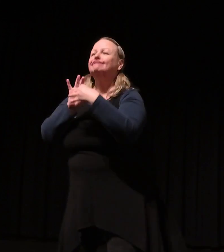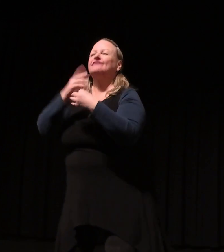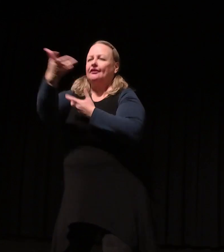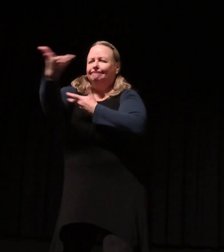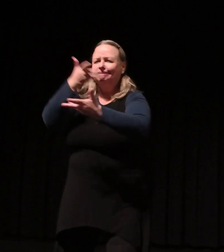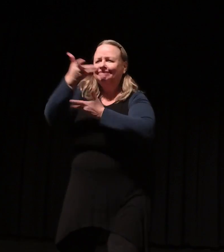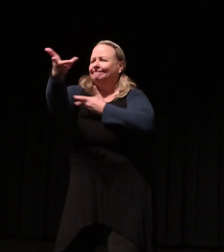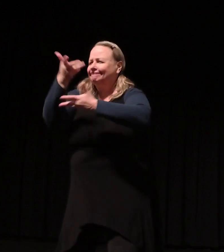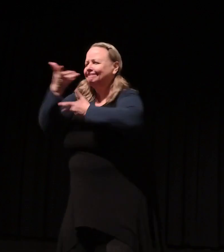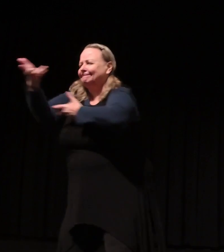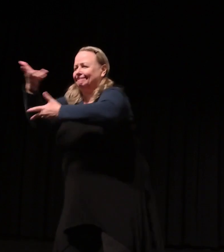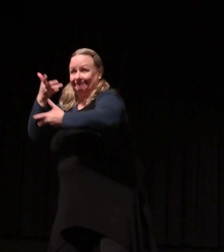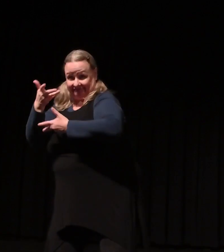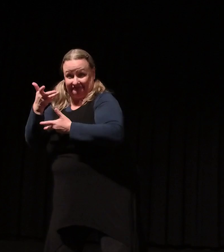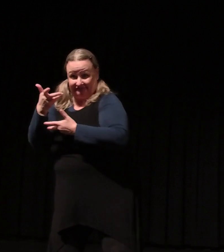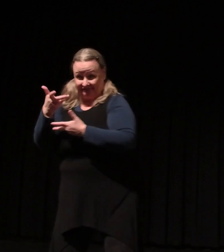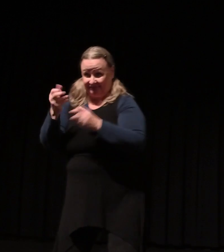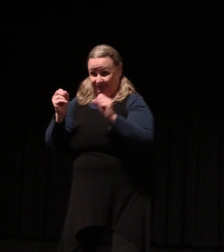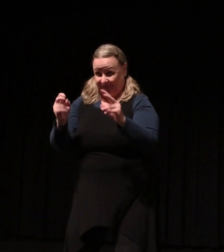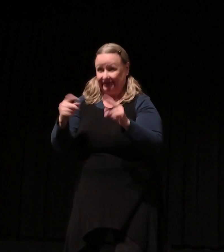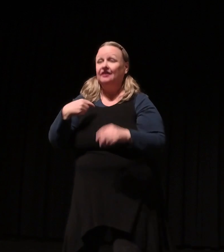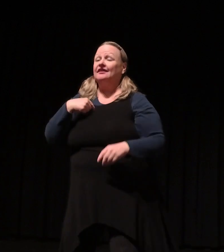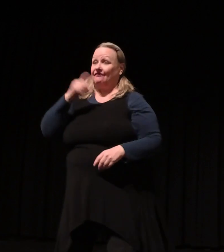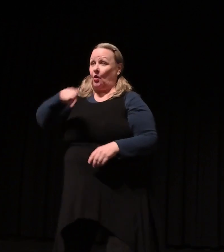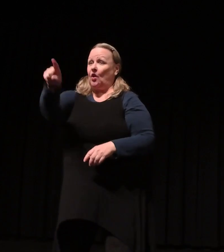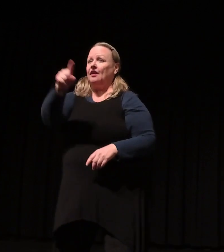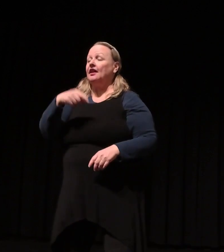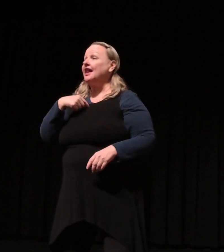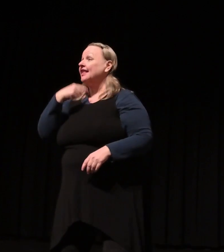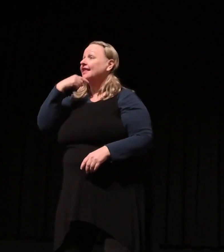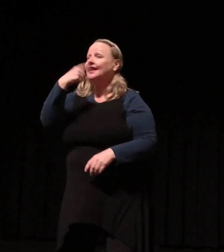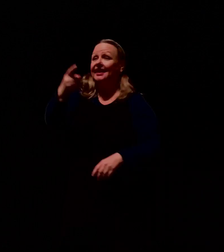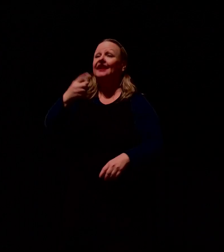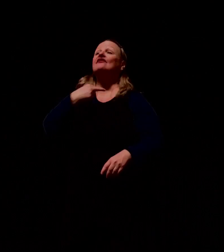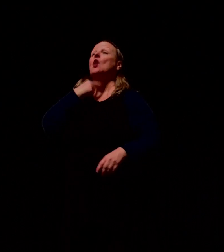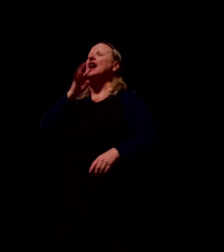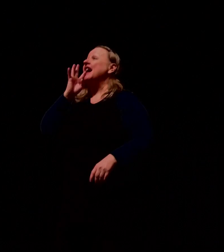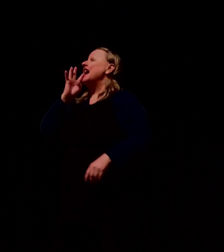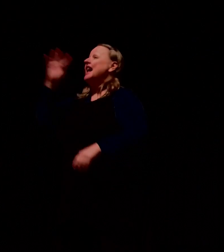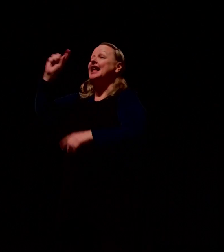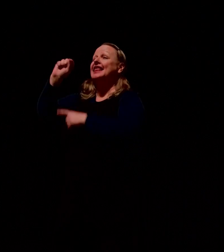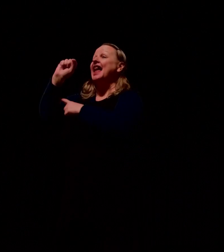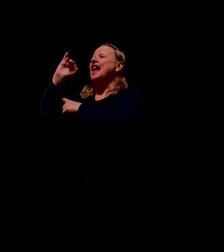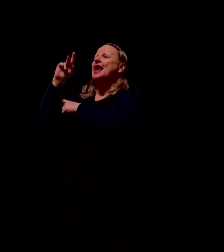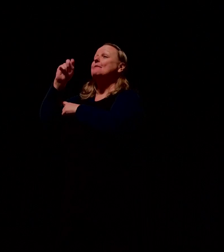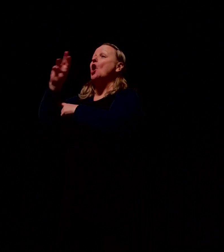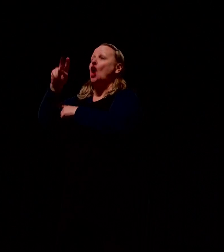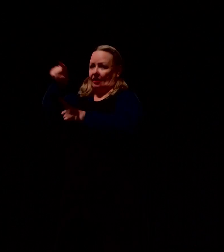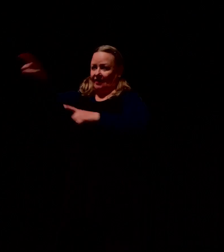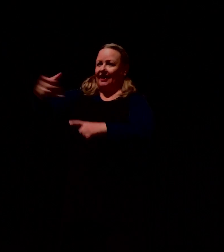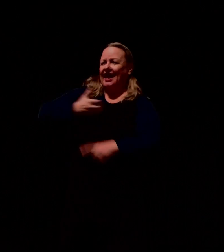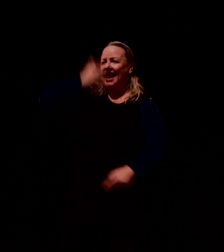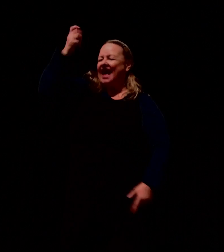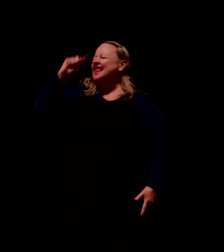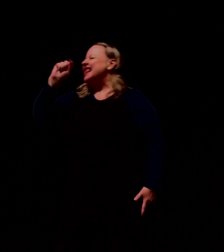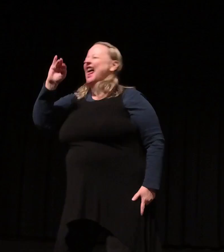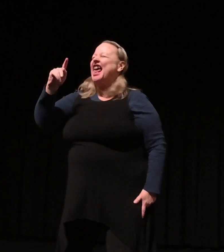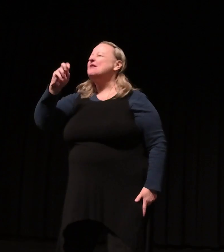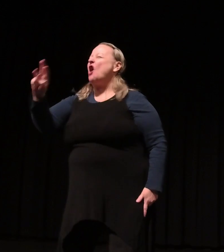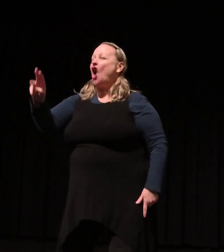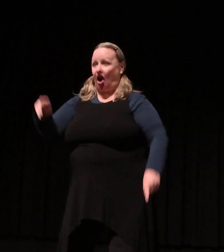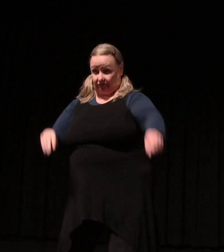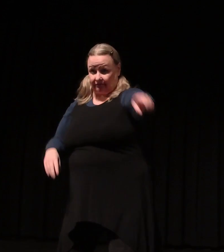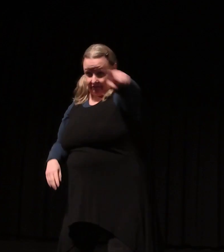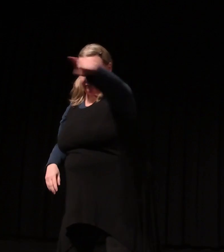signer l'histoire. Non, il va y avoir une collaboration avec les gens dans l'audience, d'accord? Alors, si je vous dis de crier Timber, je